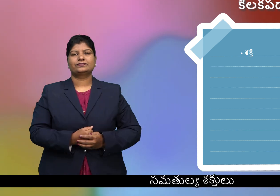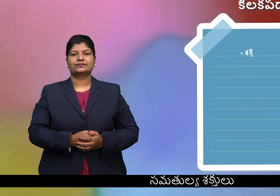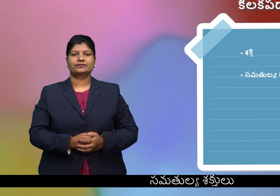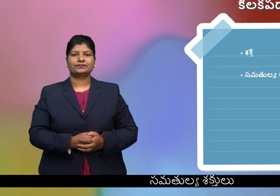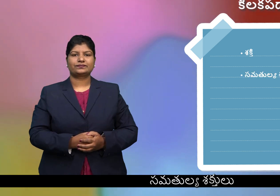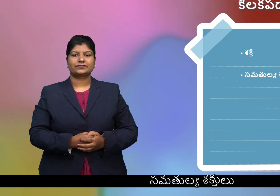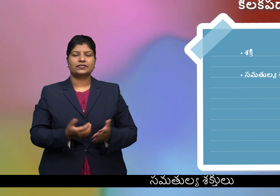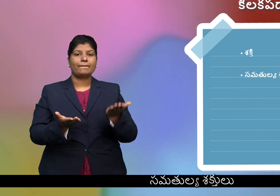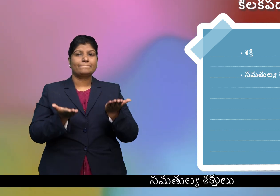సమతుల్య శక్తులు,